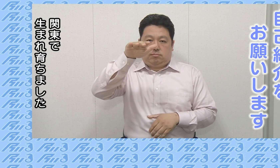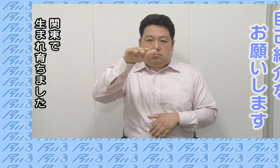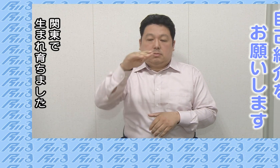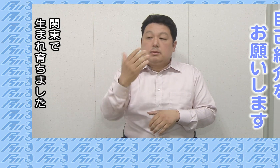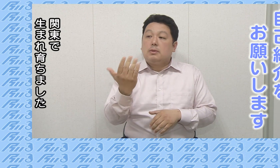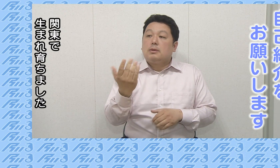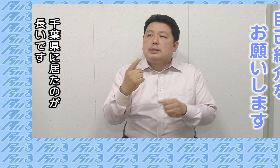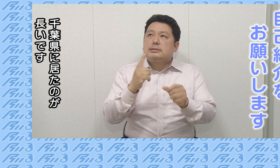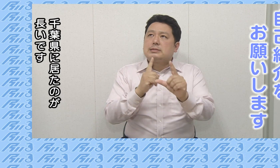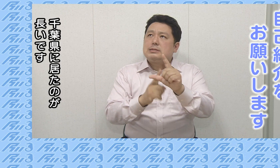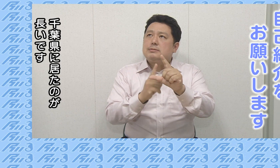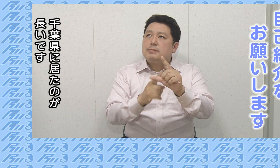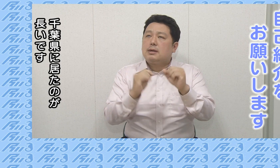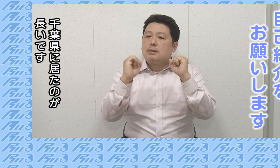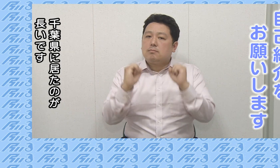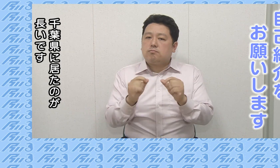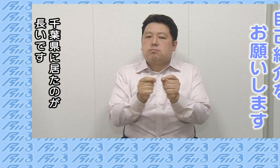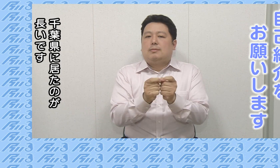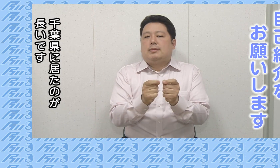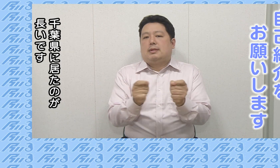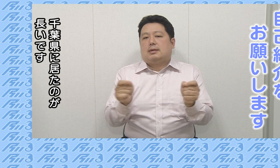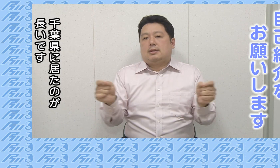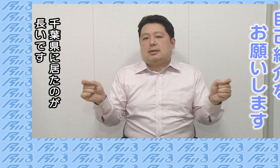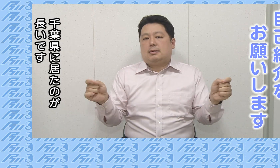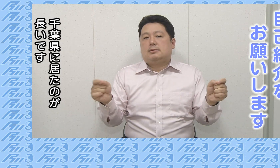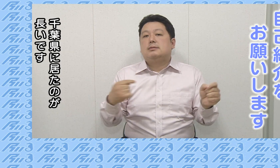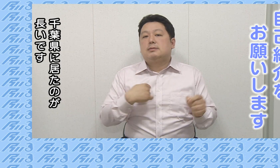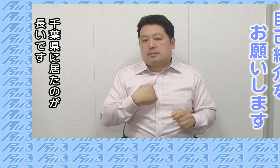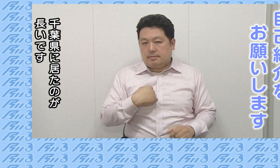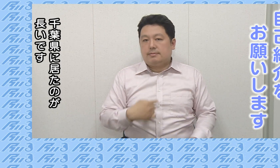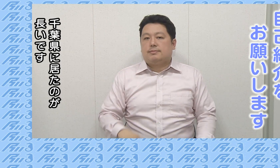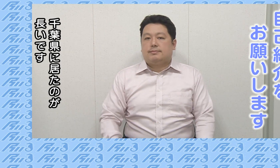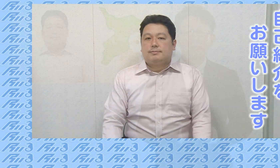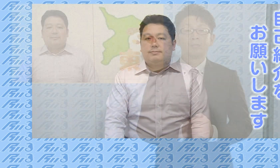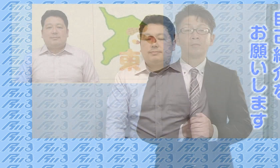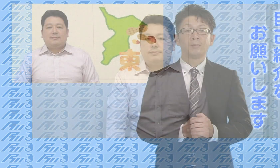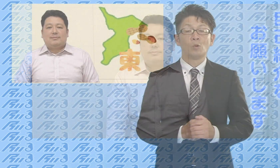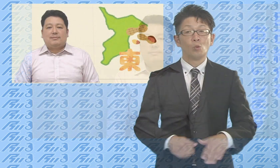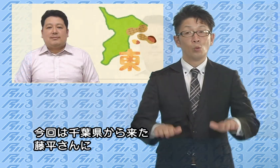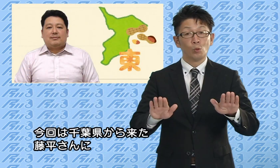育ちました。千葉県にいたのが長いです。